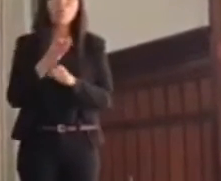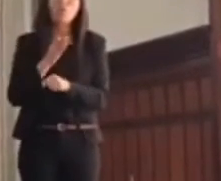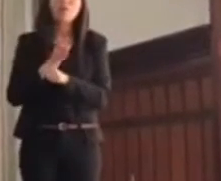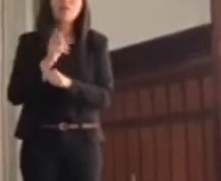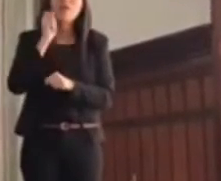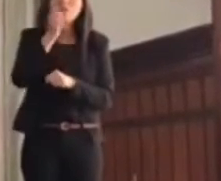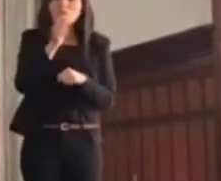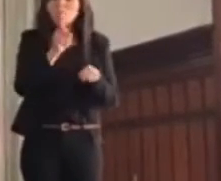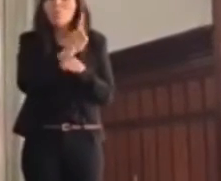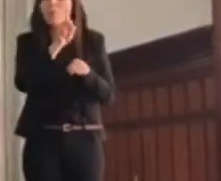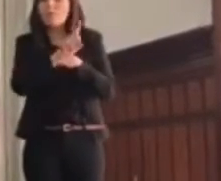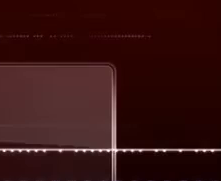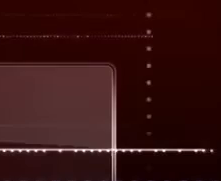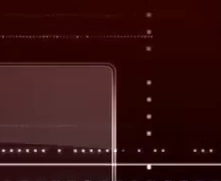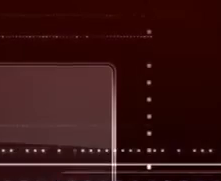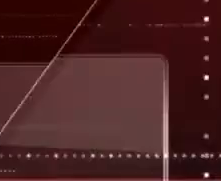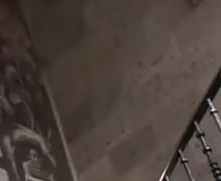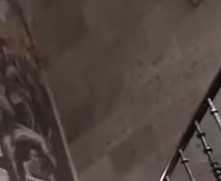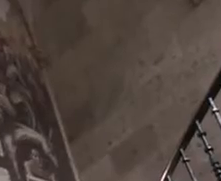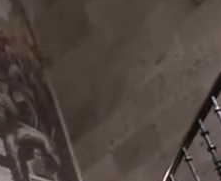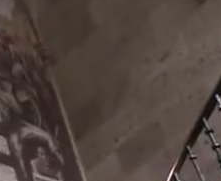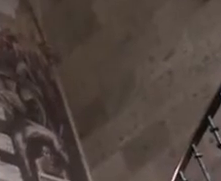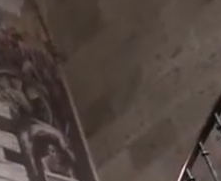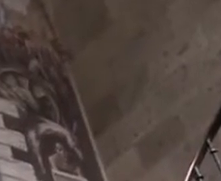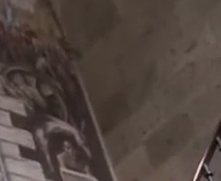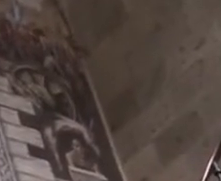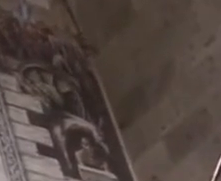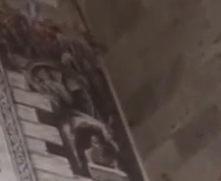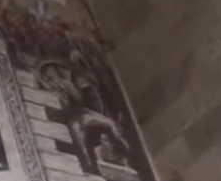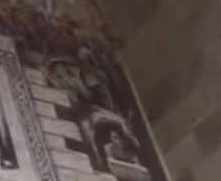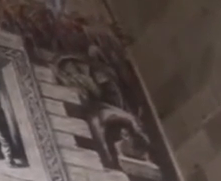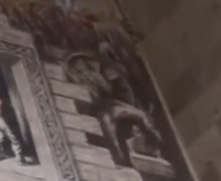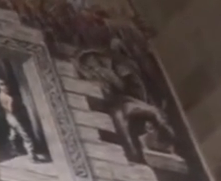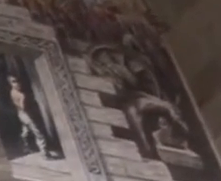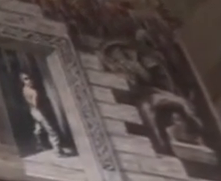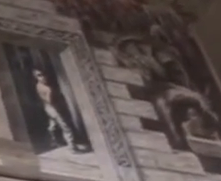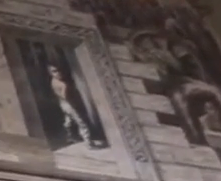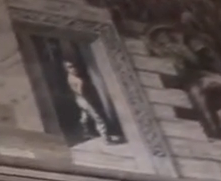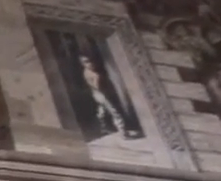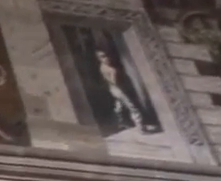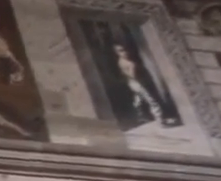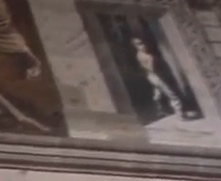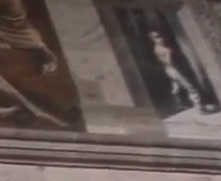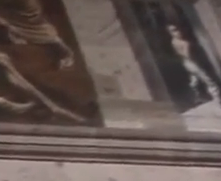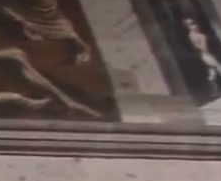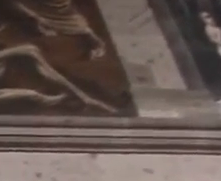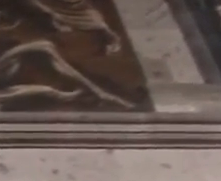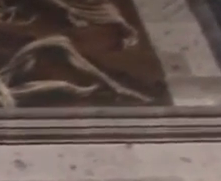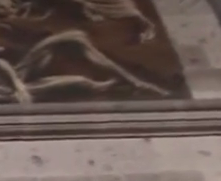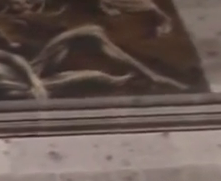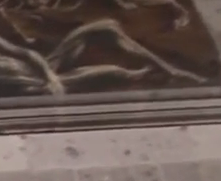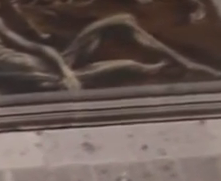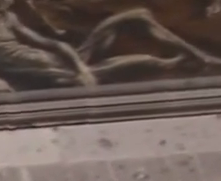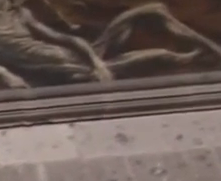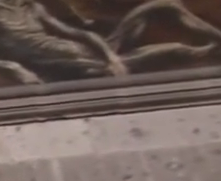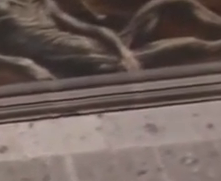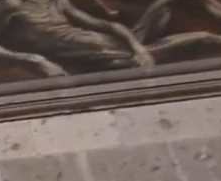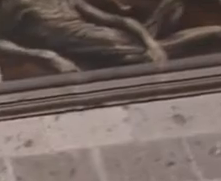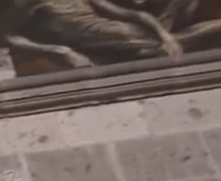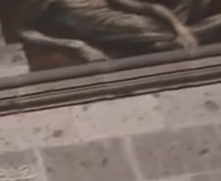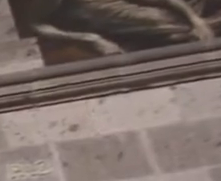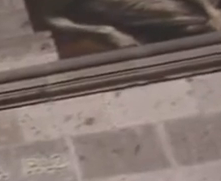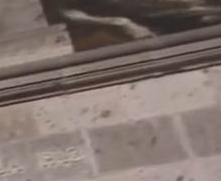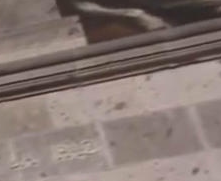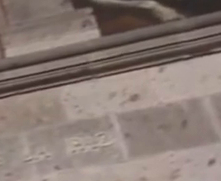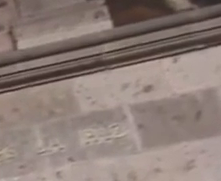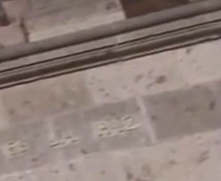incitan a la esclavitud moderna. La regidora Rocío Aguilar agregó que esta administración está comprometida con restablecer la igualdad